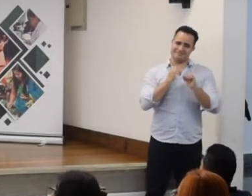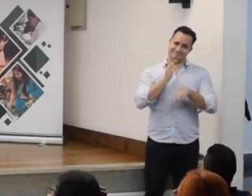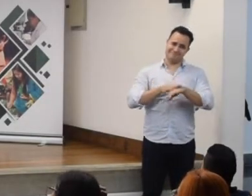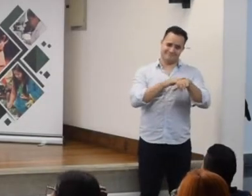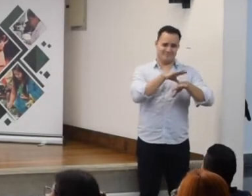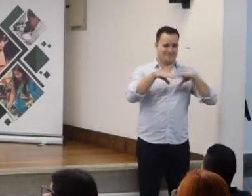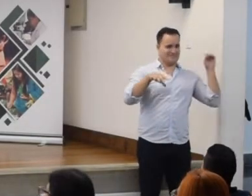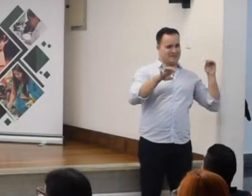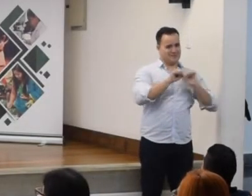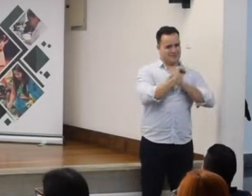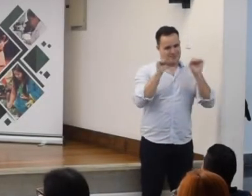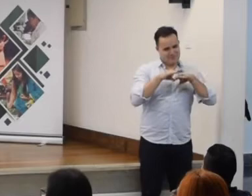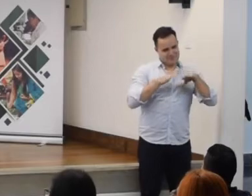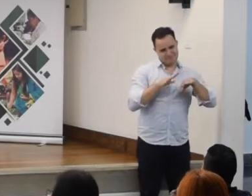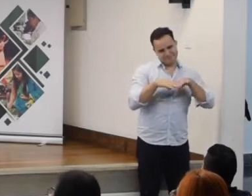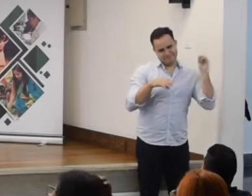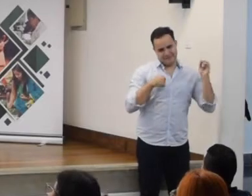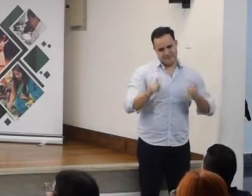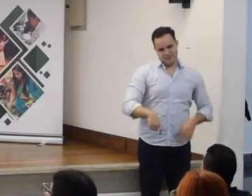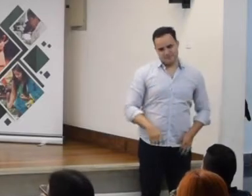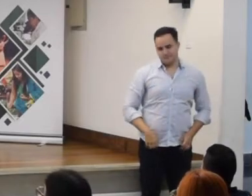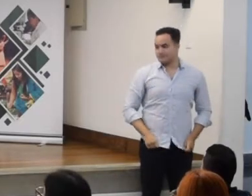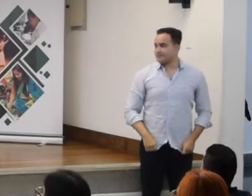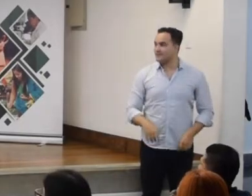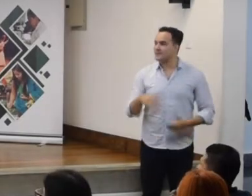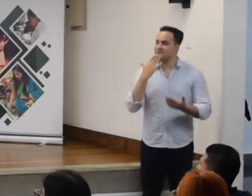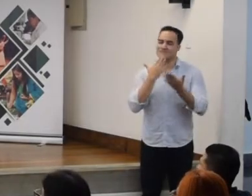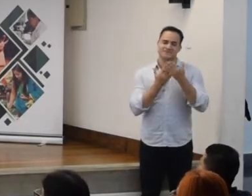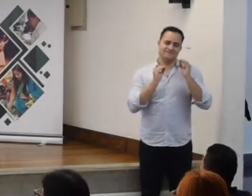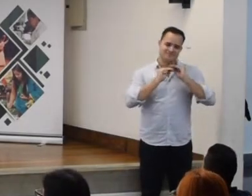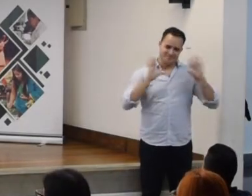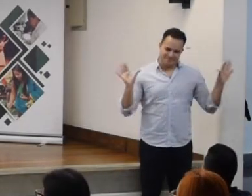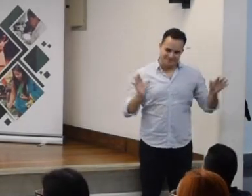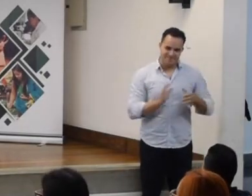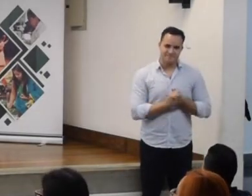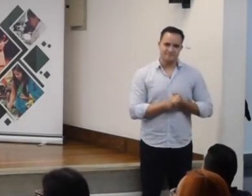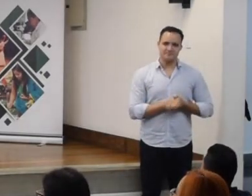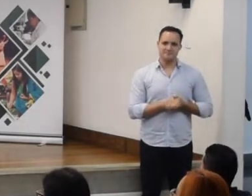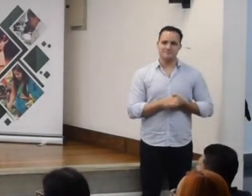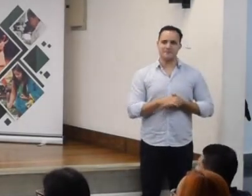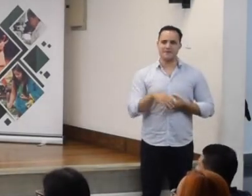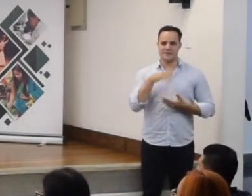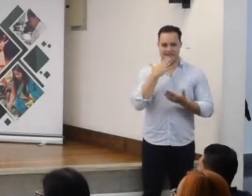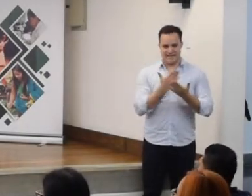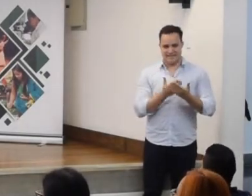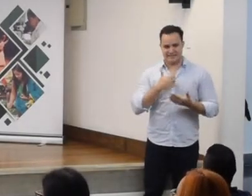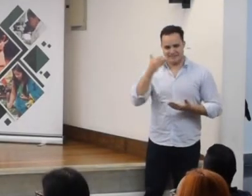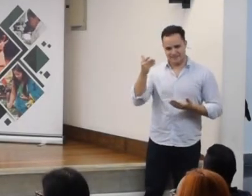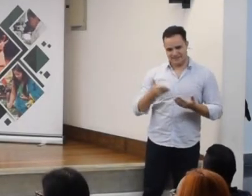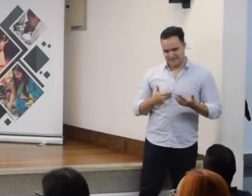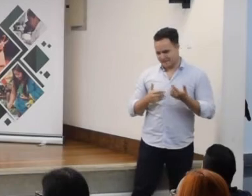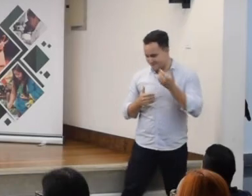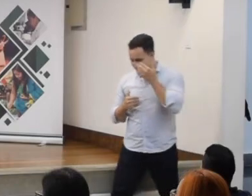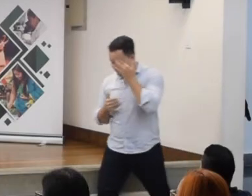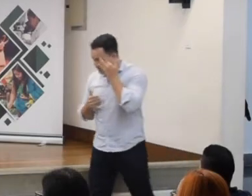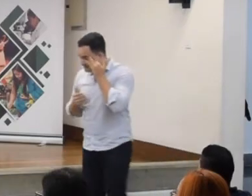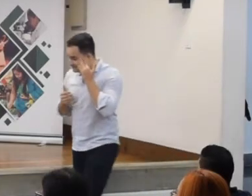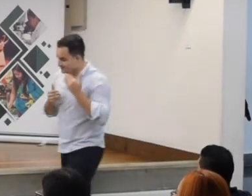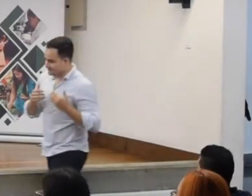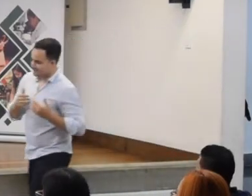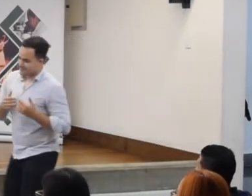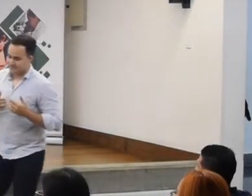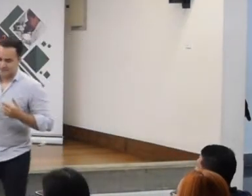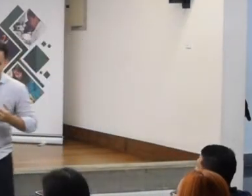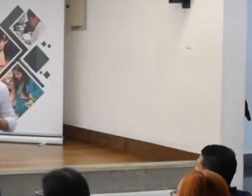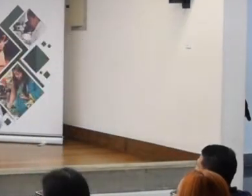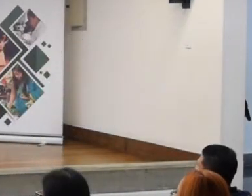retirar. Bueno, muy buenos días a todos, muchas gracias por estar acá. Igualmente les doy la bienvenida